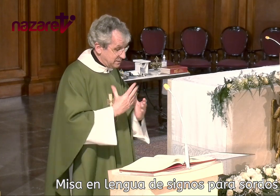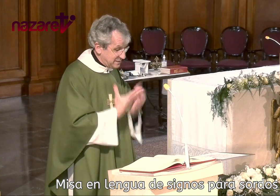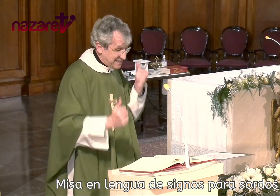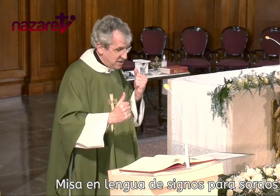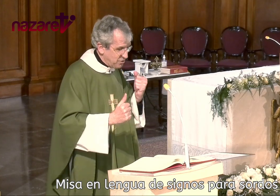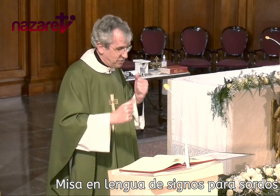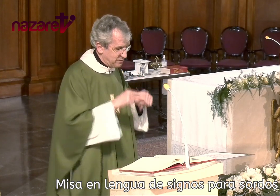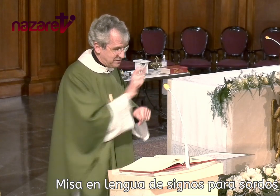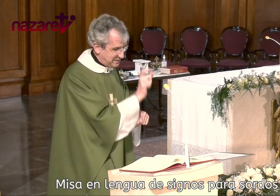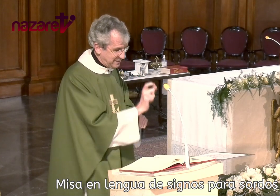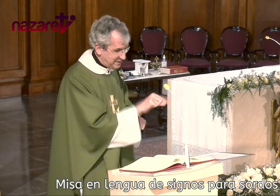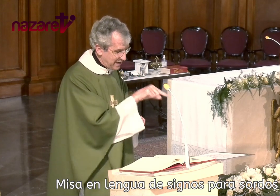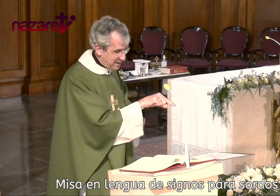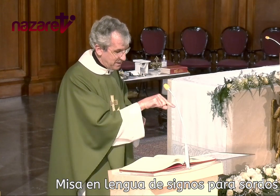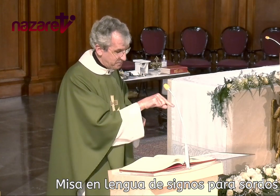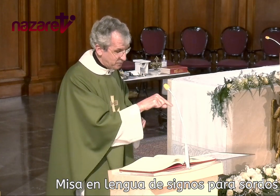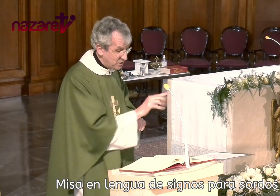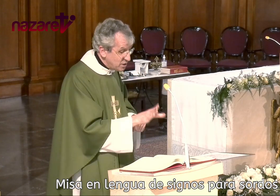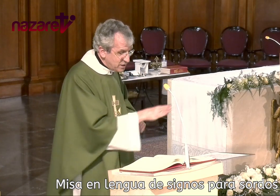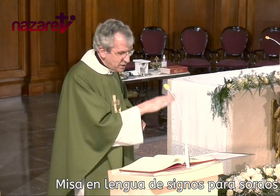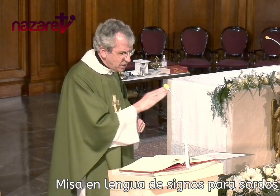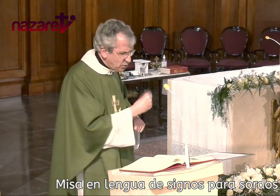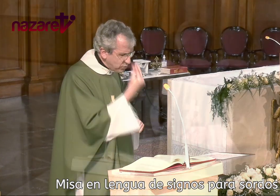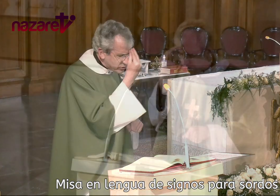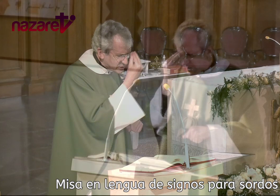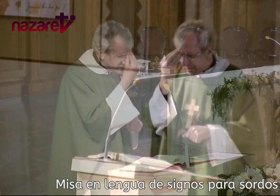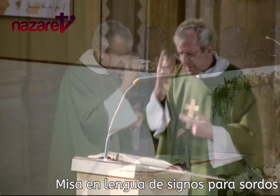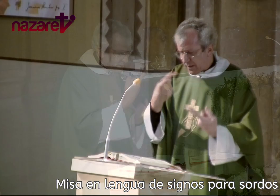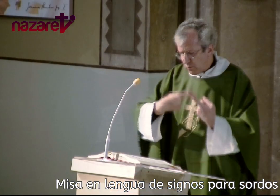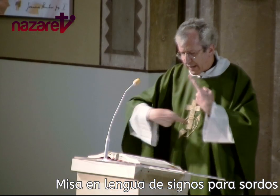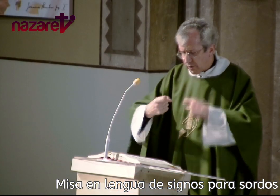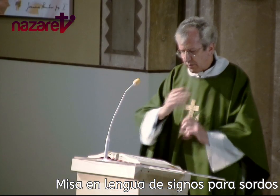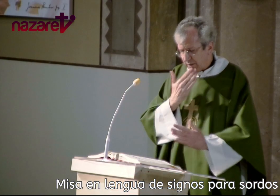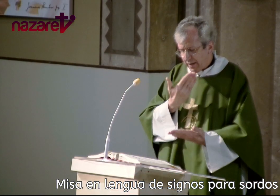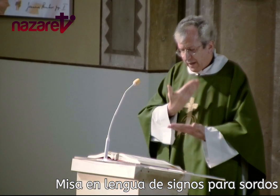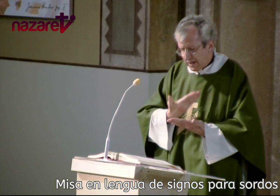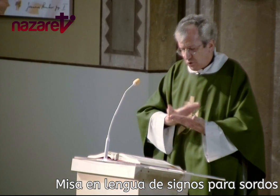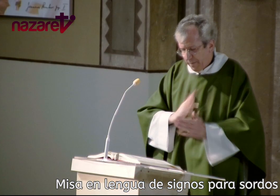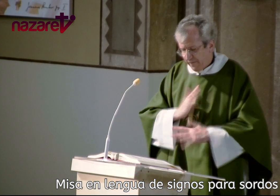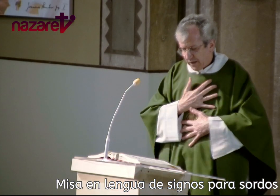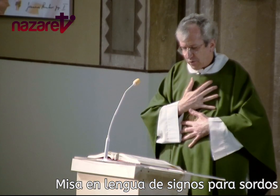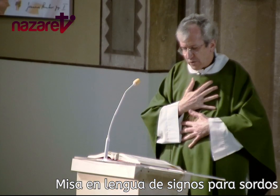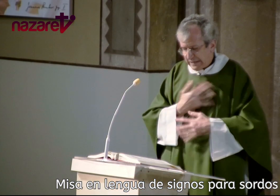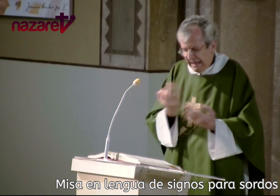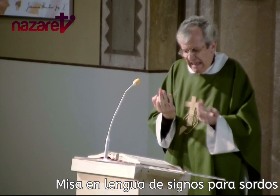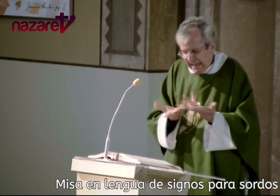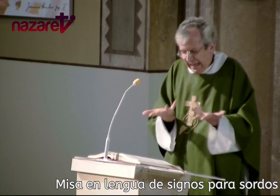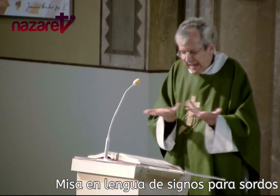salió de él y todos se preguntaron estupefactos qué es